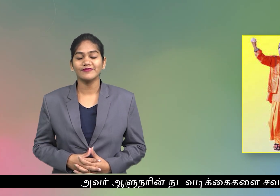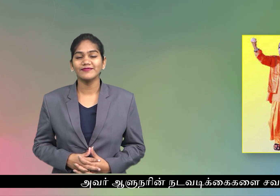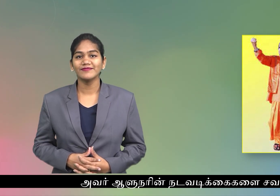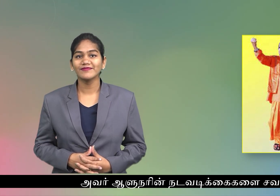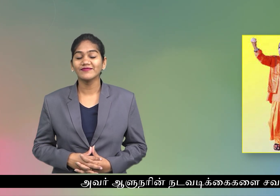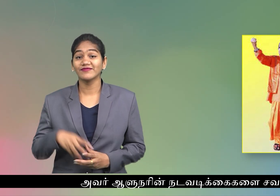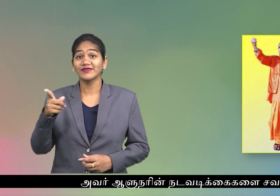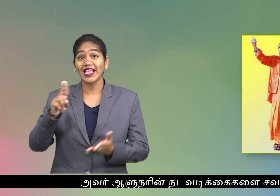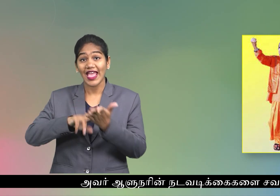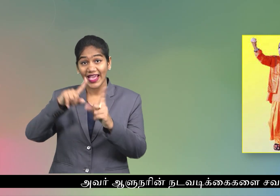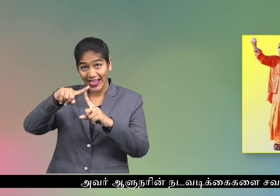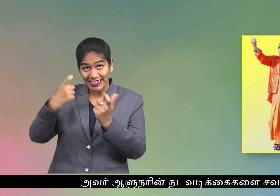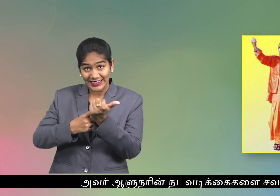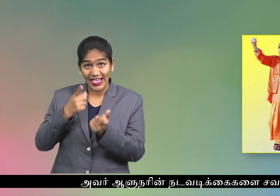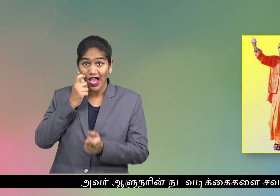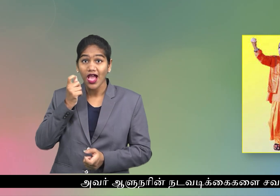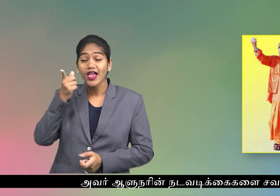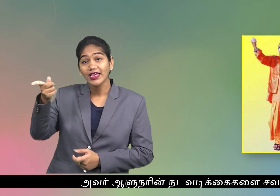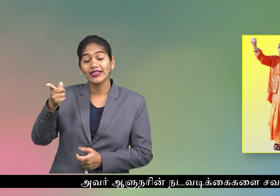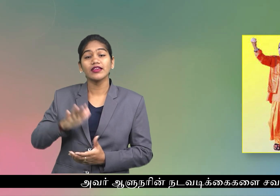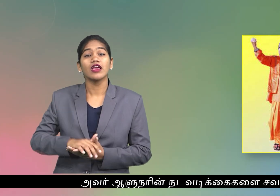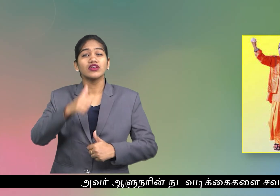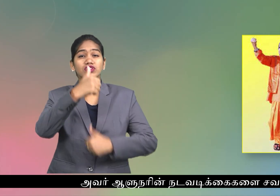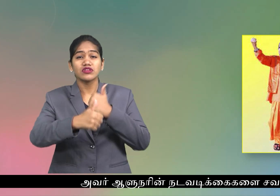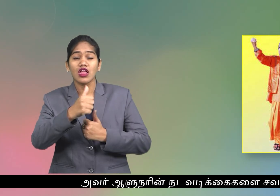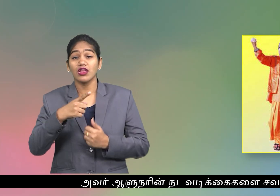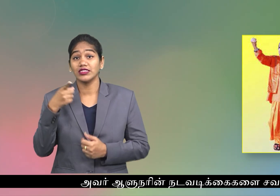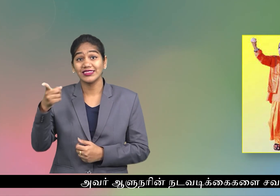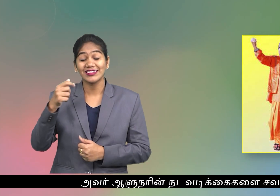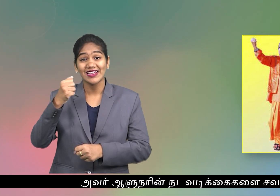அவர் ஆளுநரின் நடவடிக்கைகளை சவால் செய்தார்.